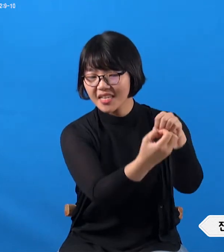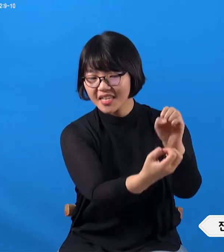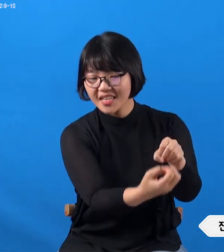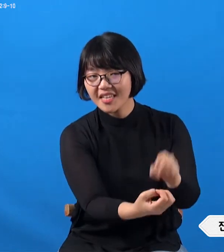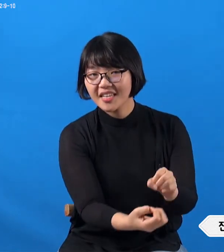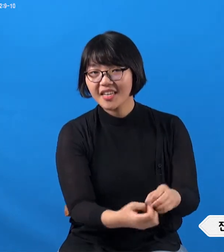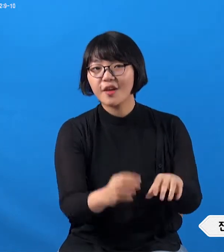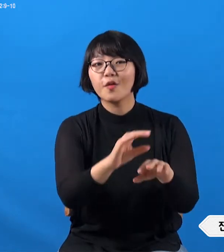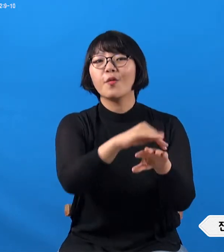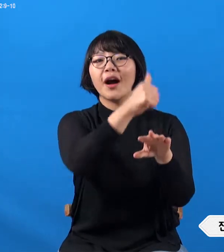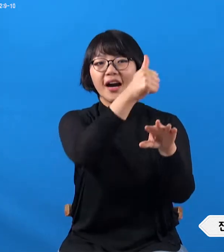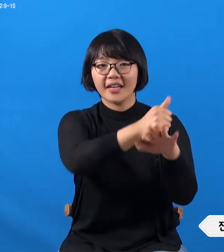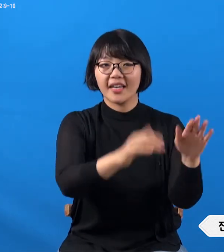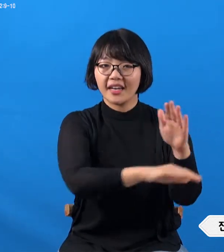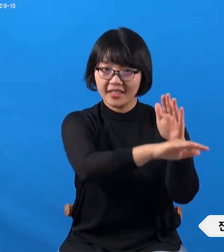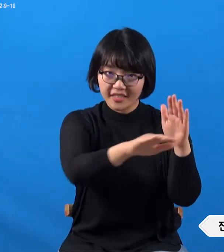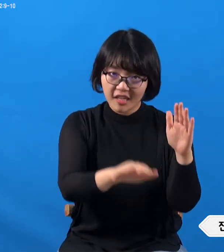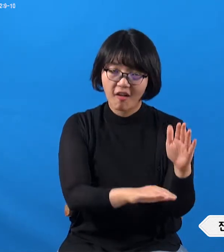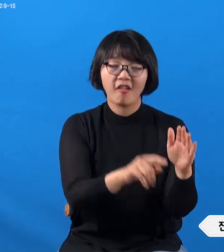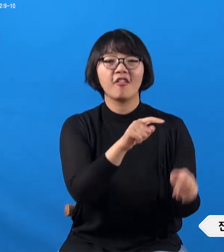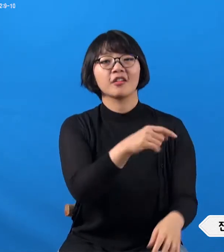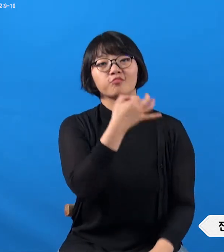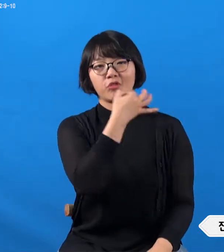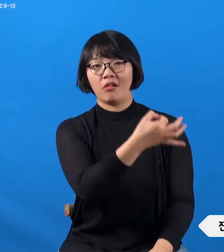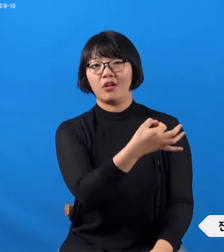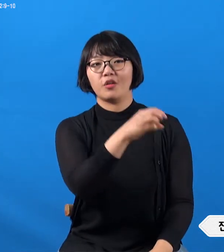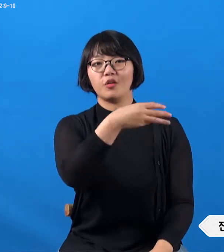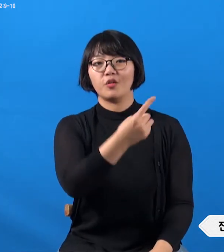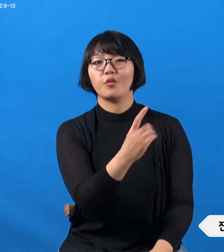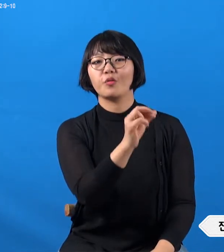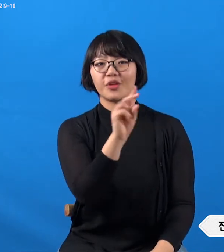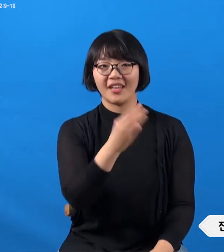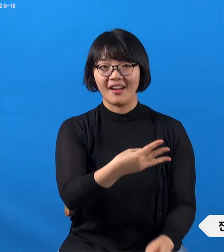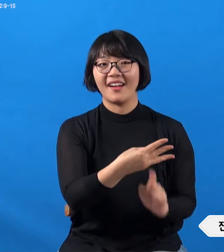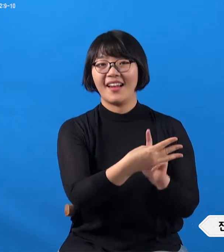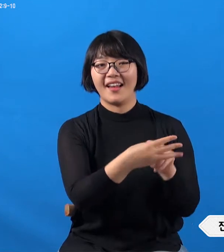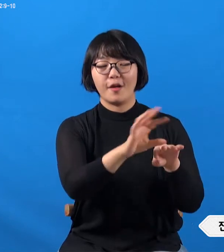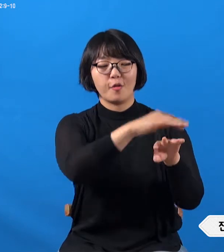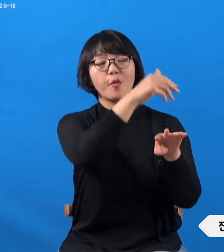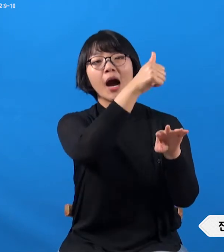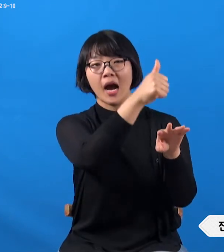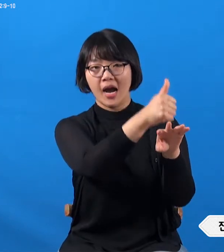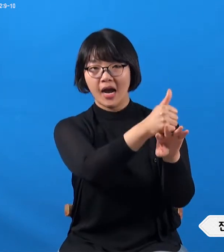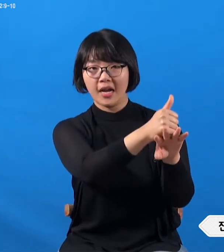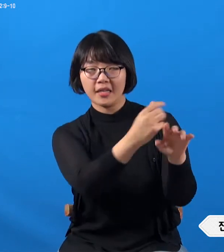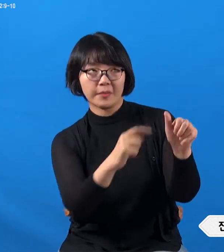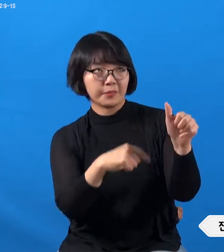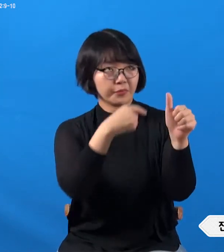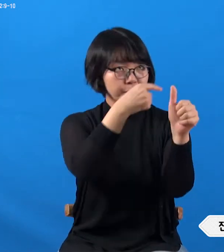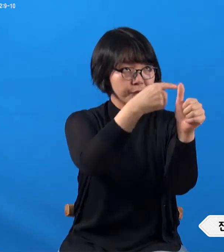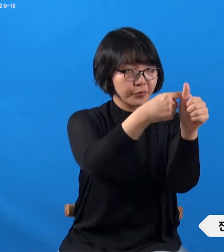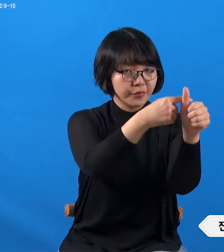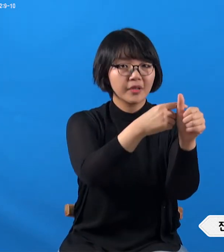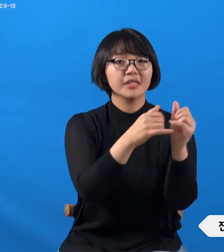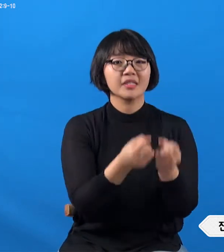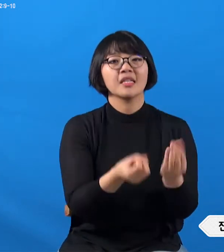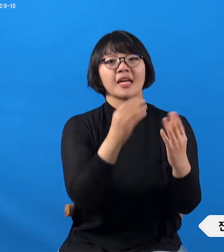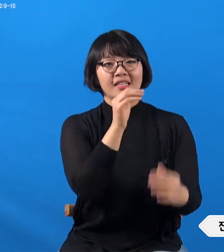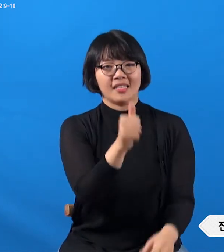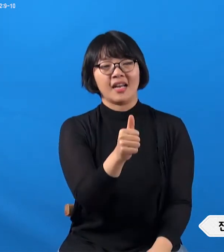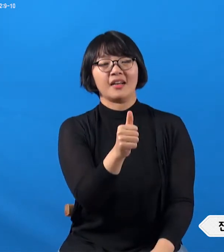왕의 그 가정, 그 가문을 이야기합니다. 왕의 라인 안에 들어가 있는 제사장들의